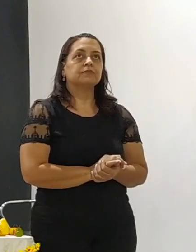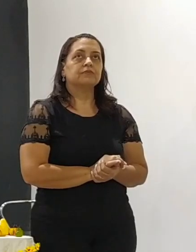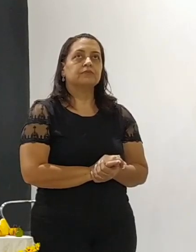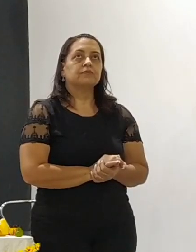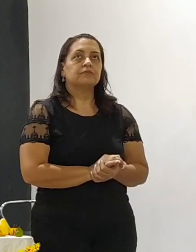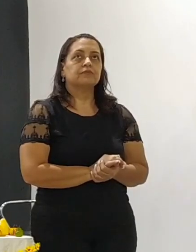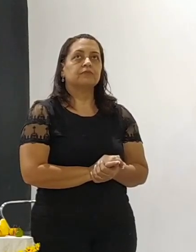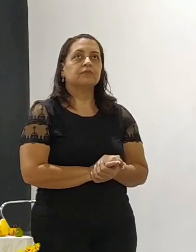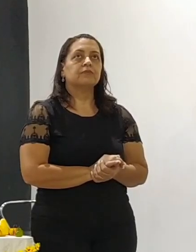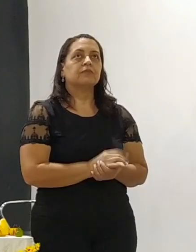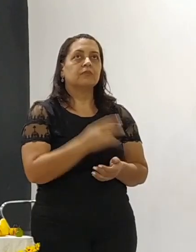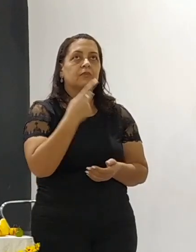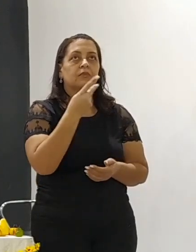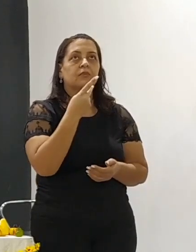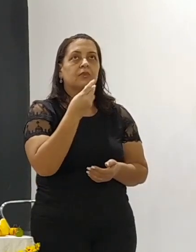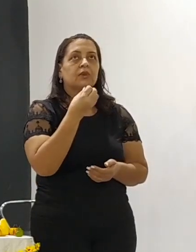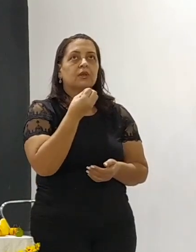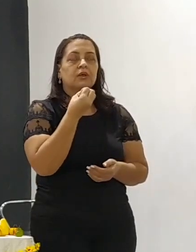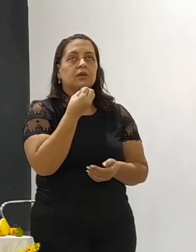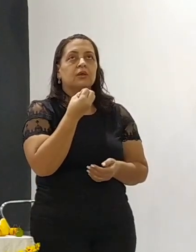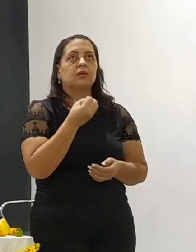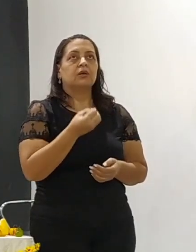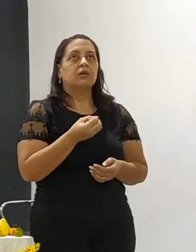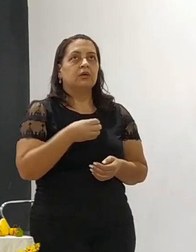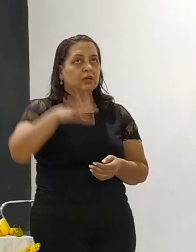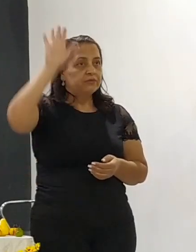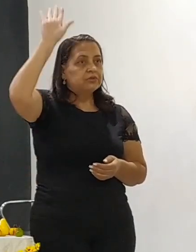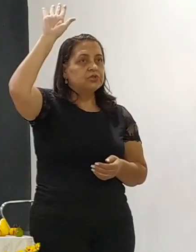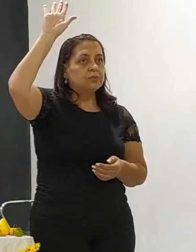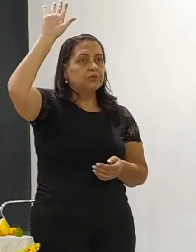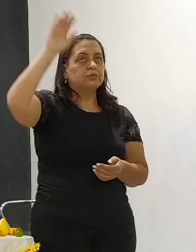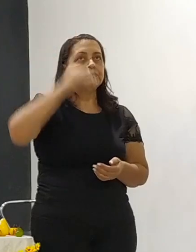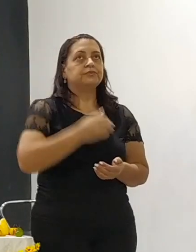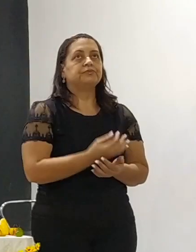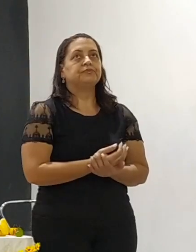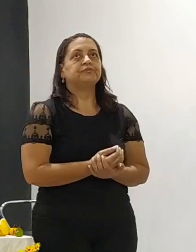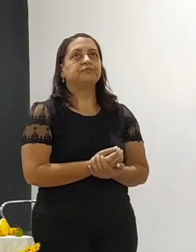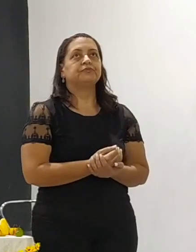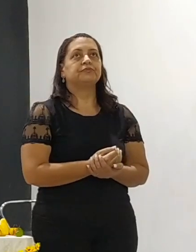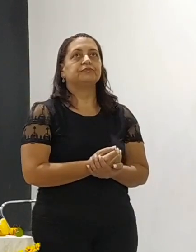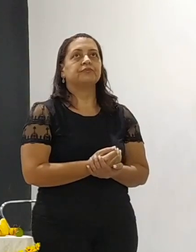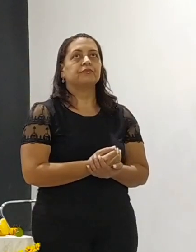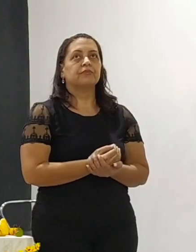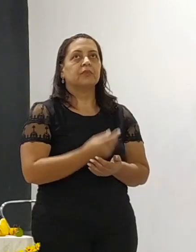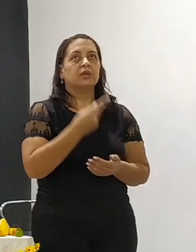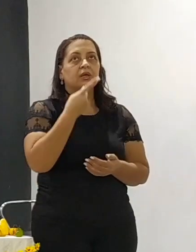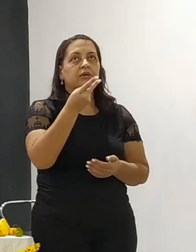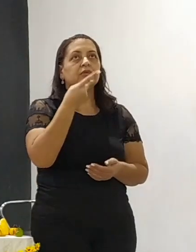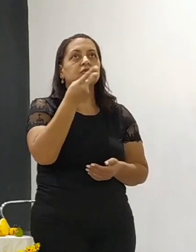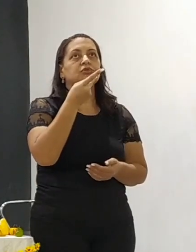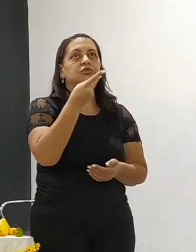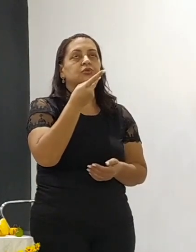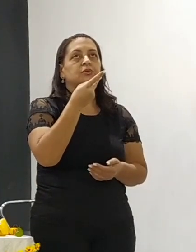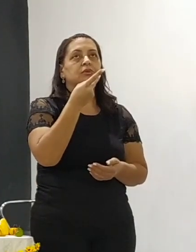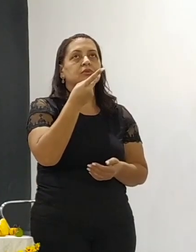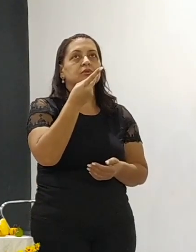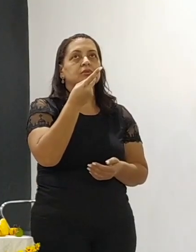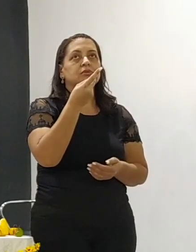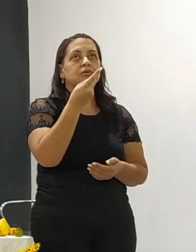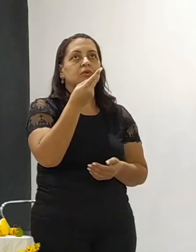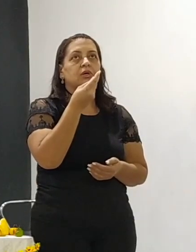E havendo dito isto, levante a mão, senhor. Levanta a mão, senhor. E havendo dito isto para os